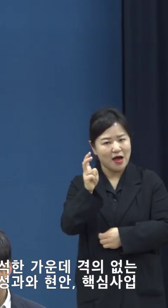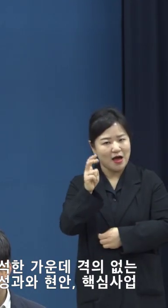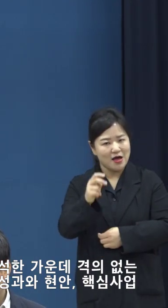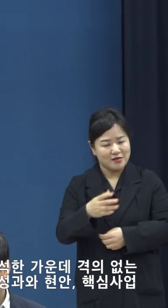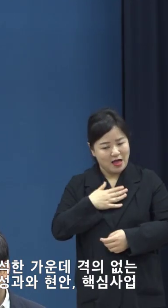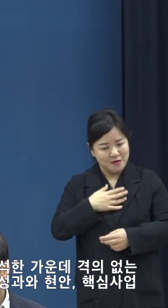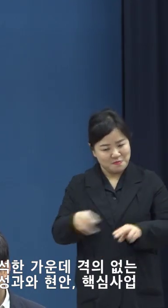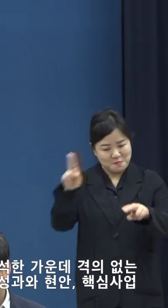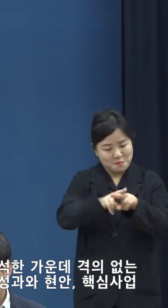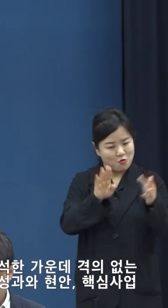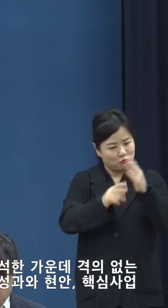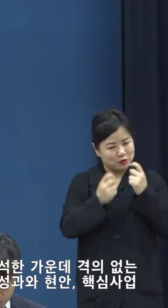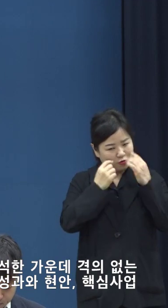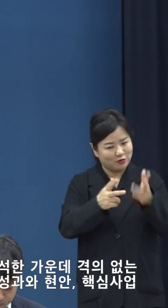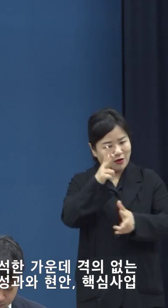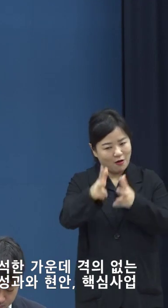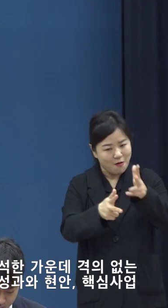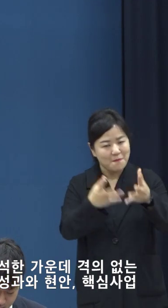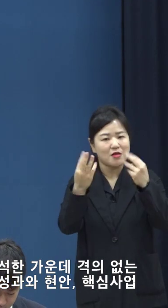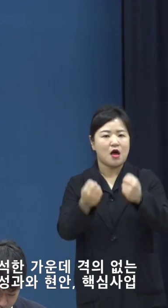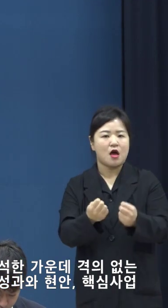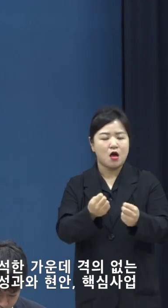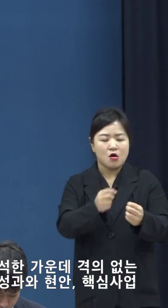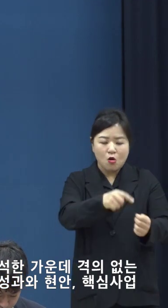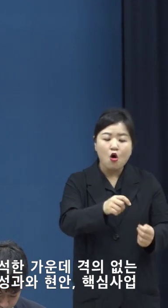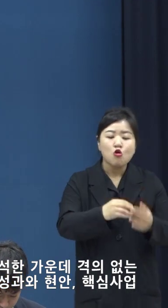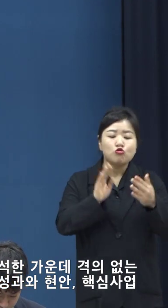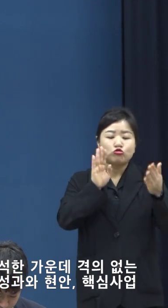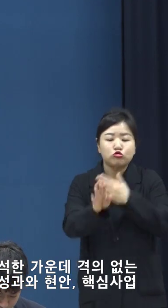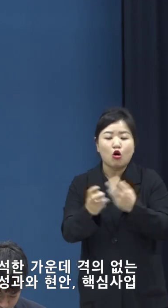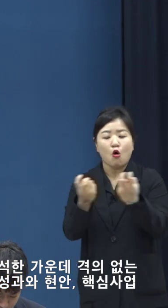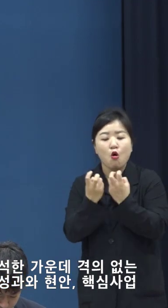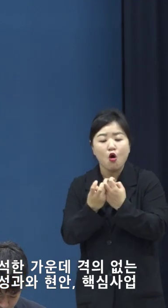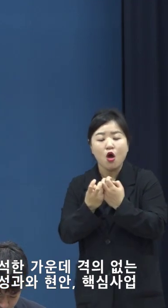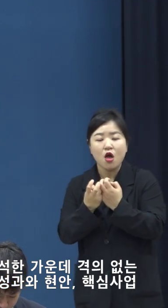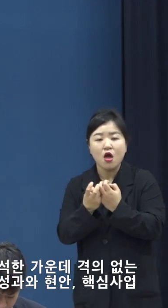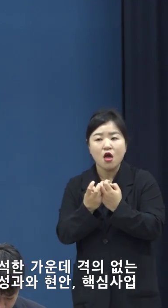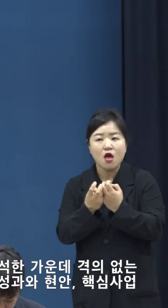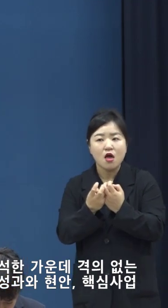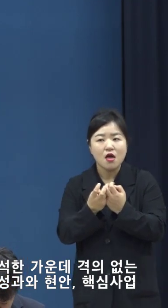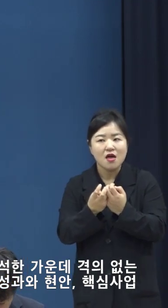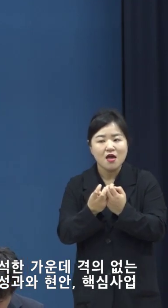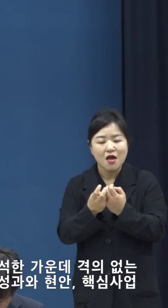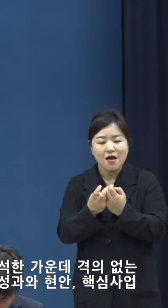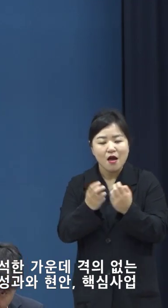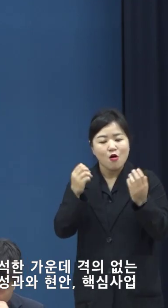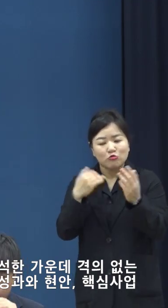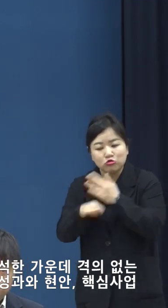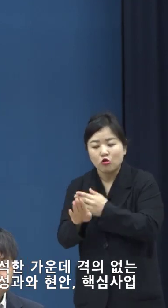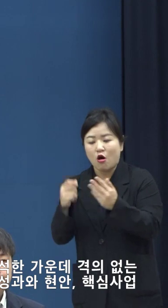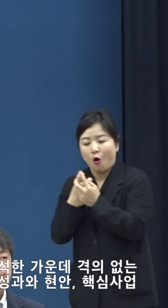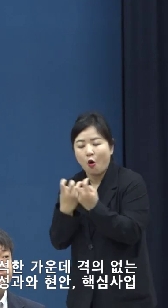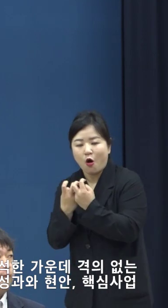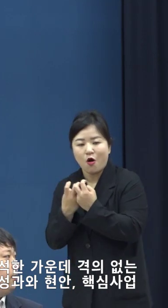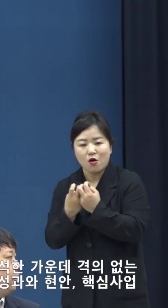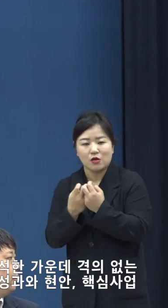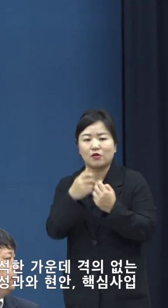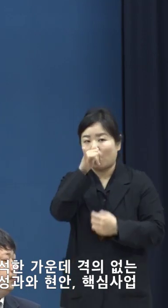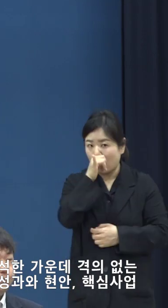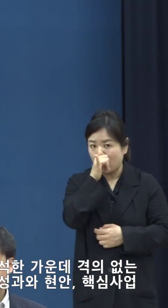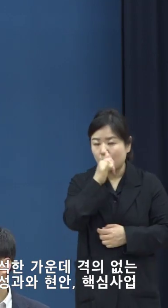나서 아까 말씀드린 그래서 어떻게 할까? 그래서 이걸 해야지 하고 쭉 신규 사업도